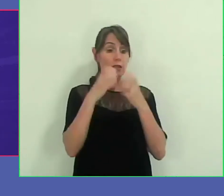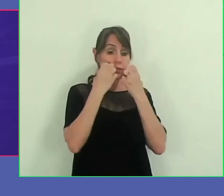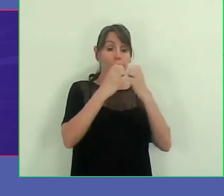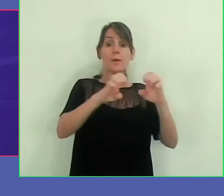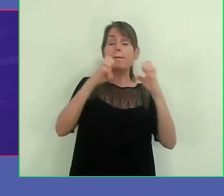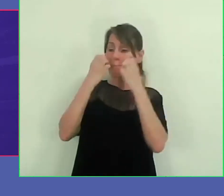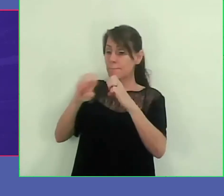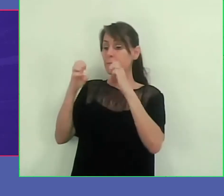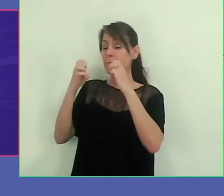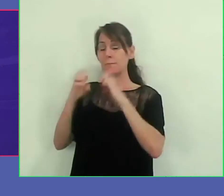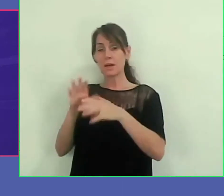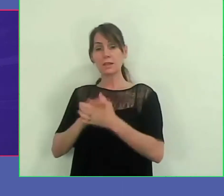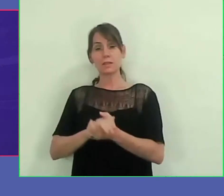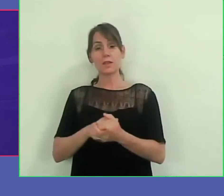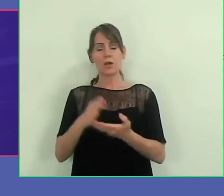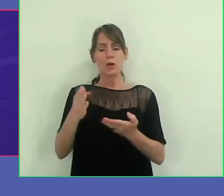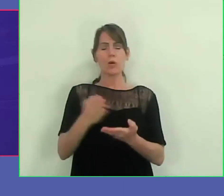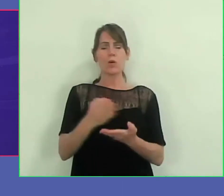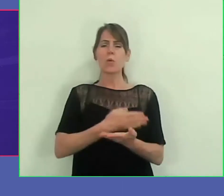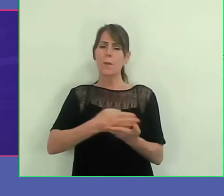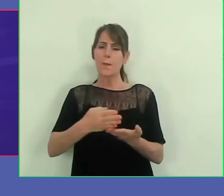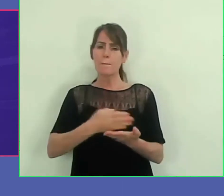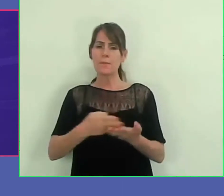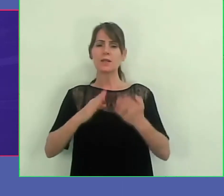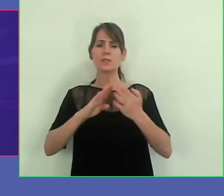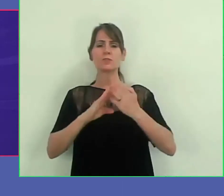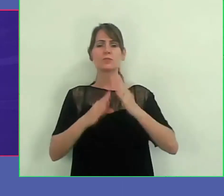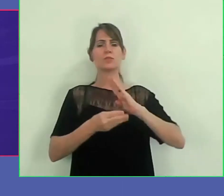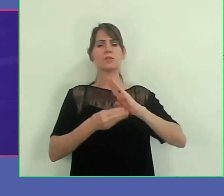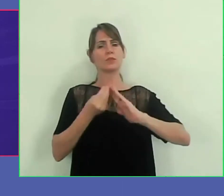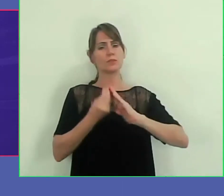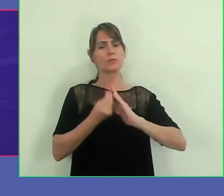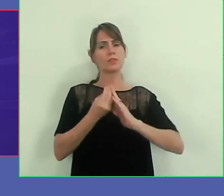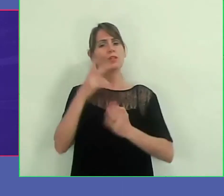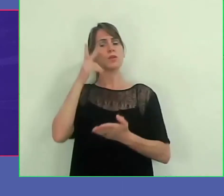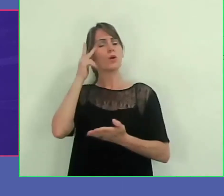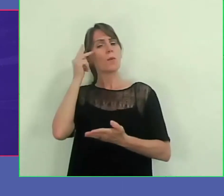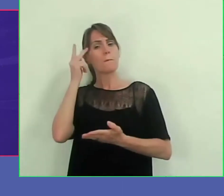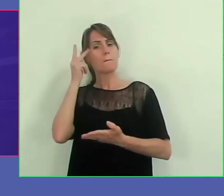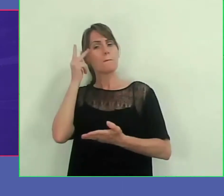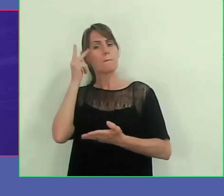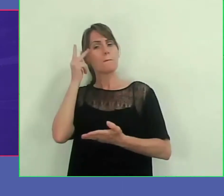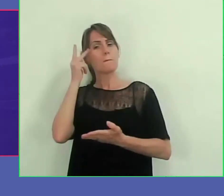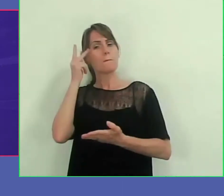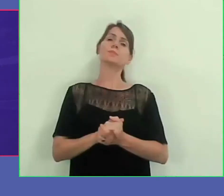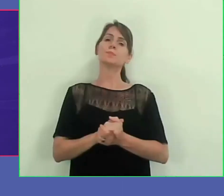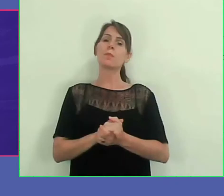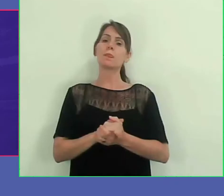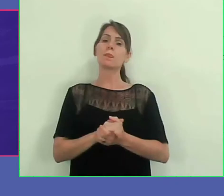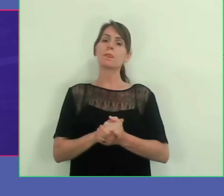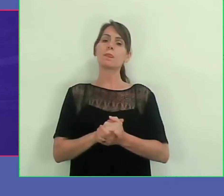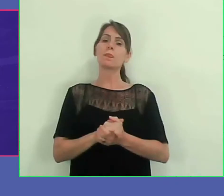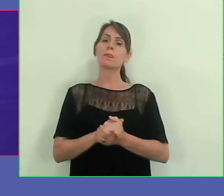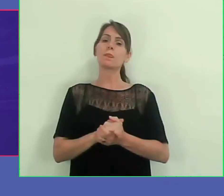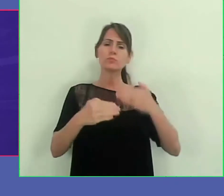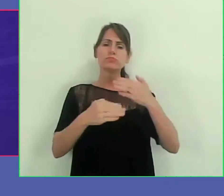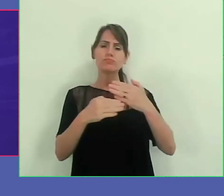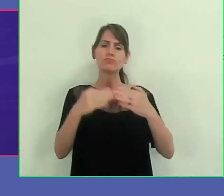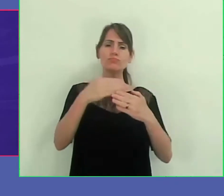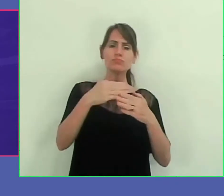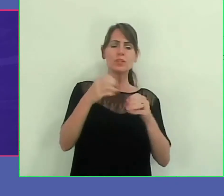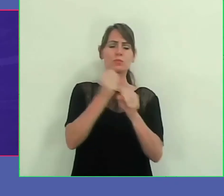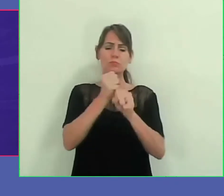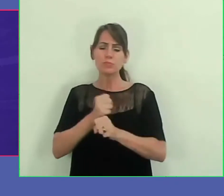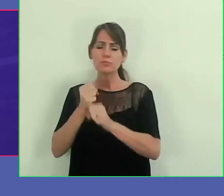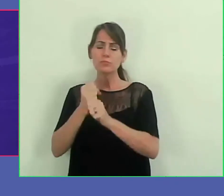era o início da vida normal da igreja. Começou a edificação da igreja